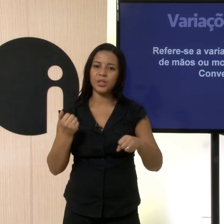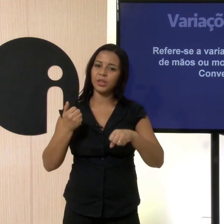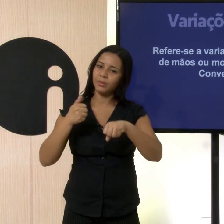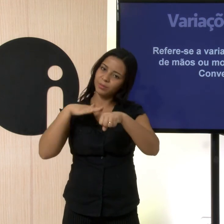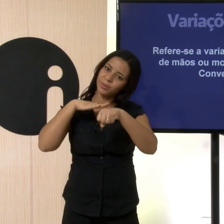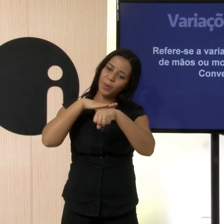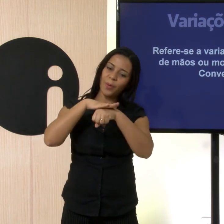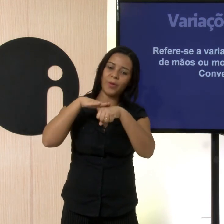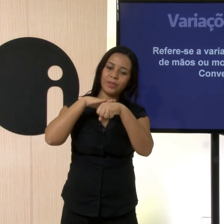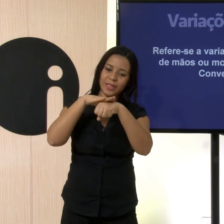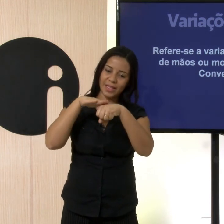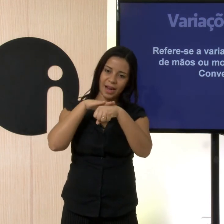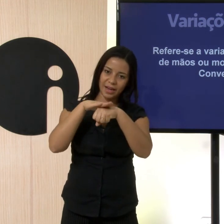Este. Conversar.